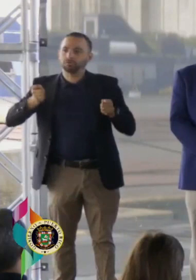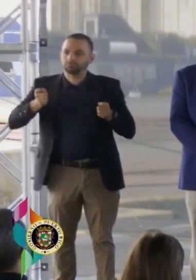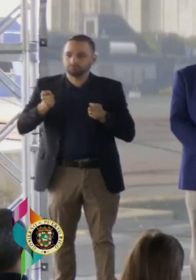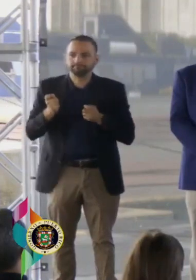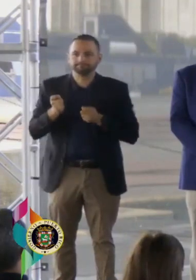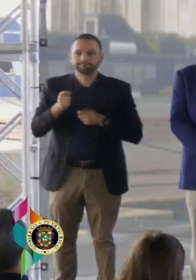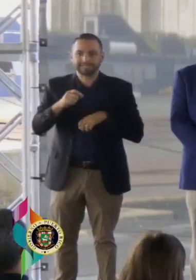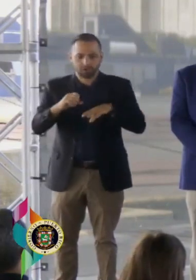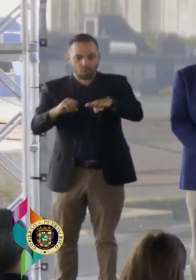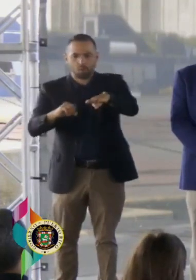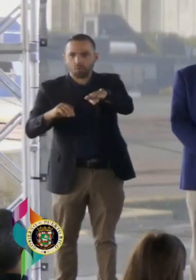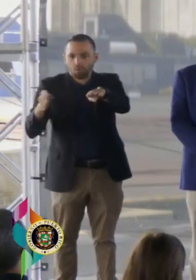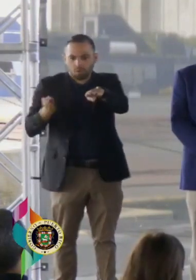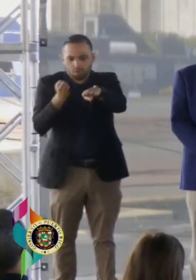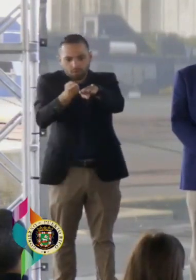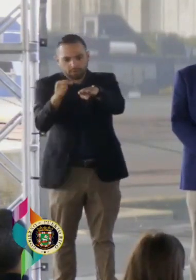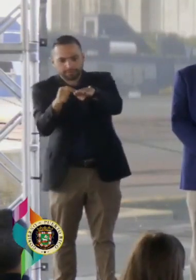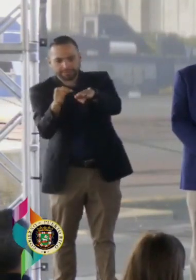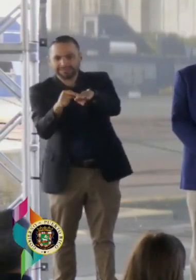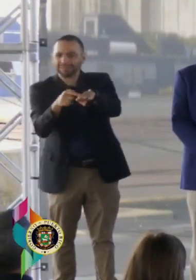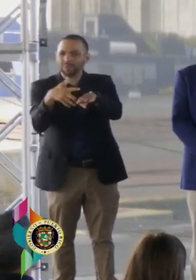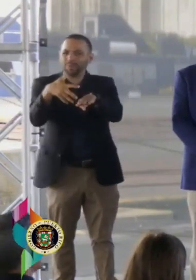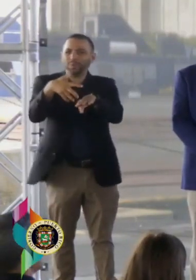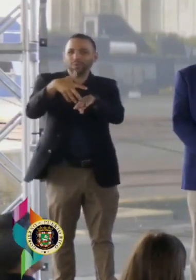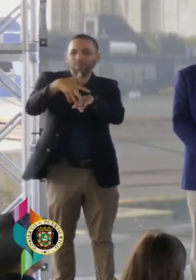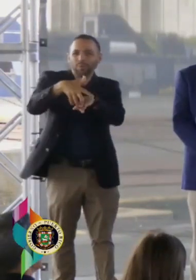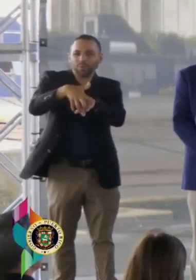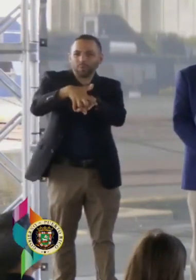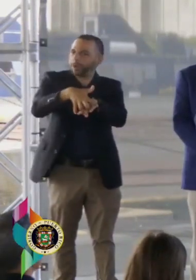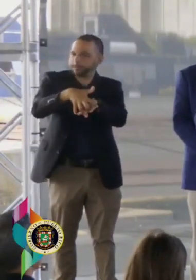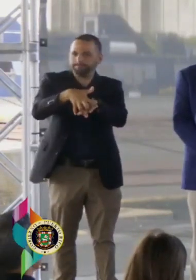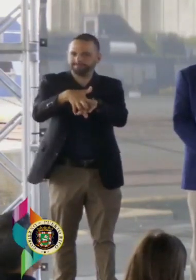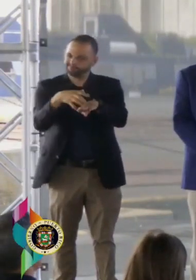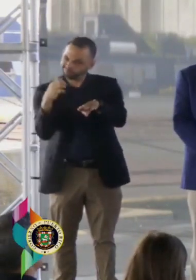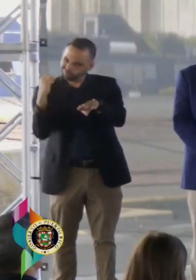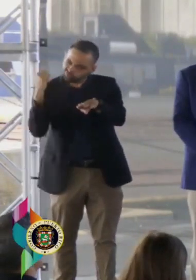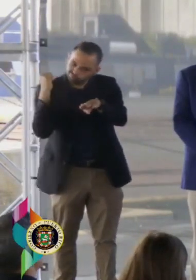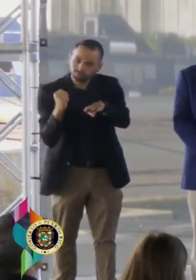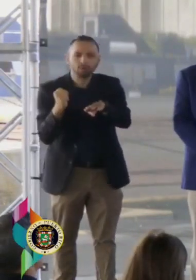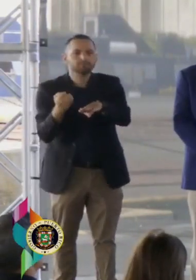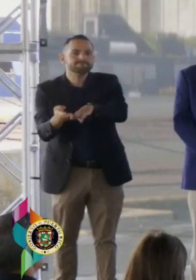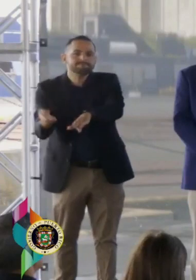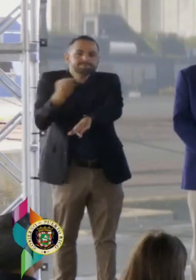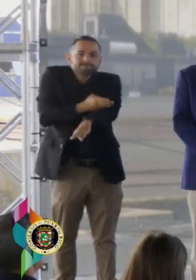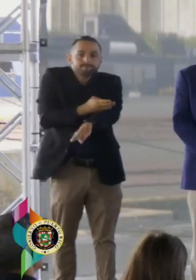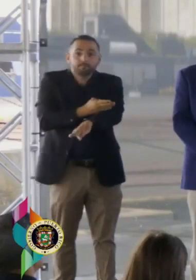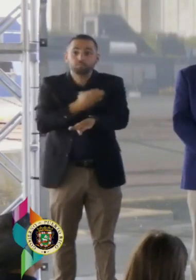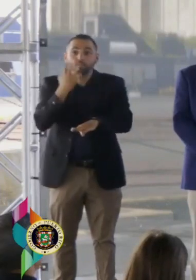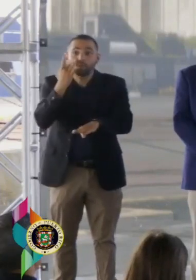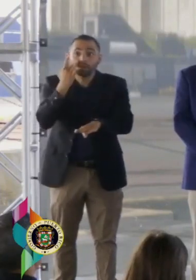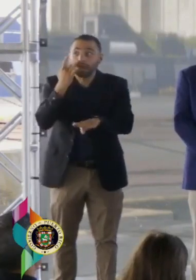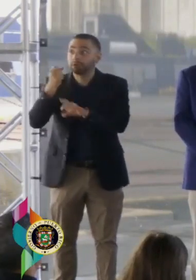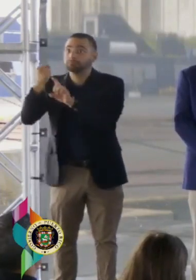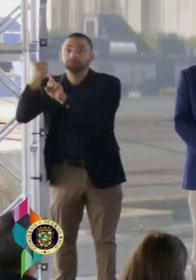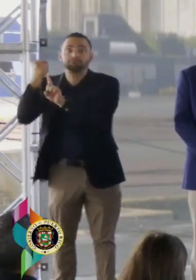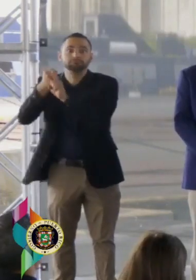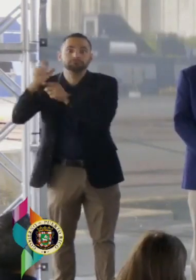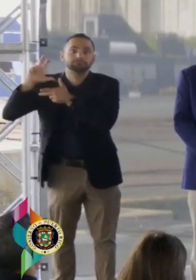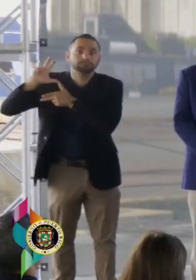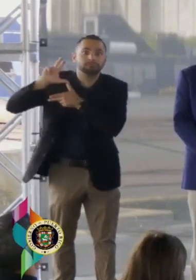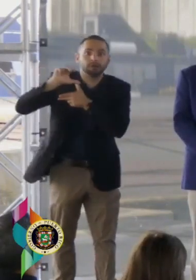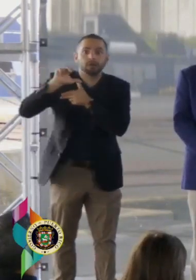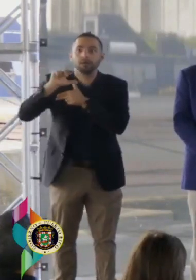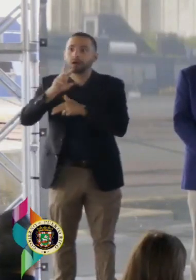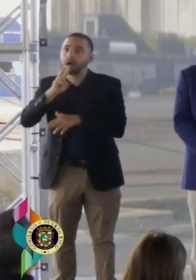nuestros puertos los cuales son propensos a recibir el impacto de eventos atmosféricos y del aumento del nivel del